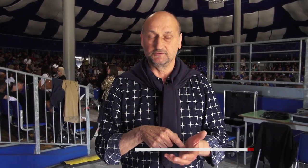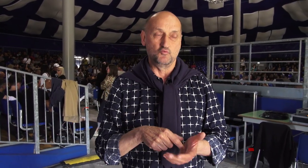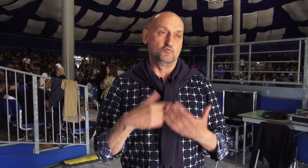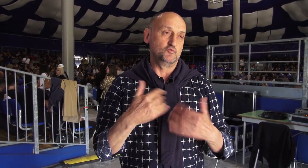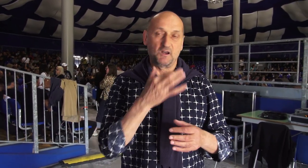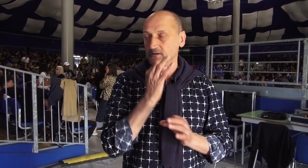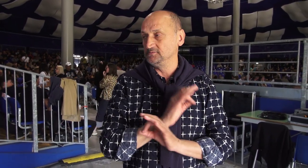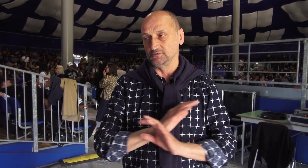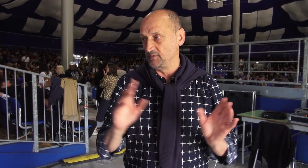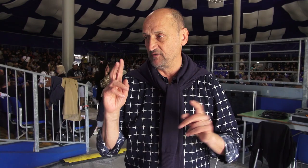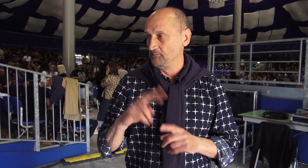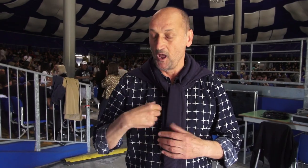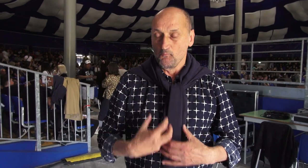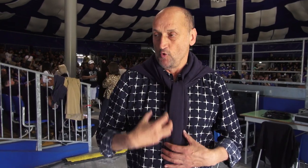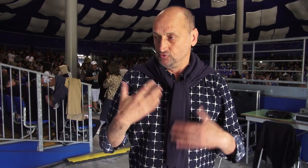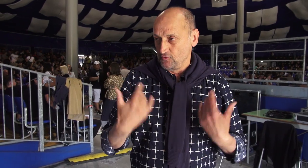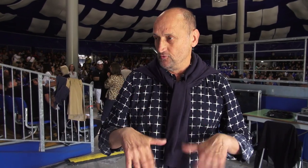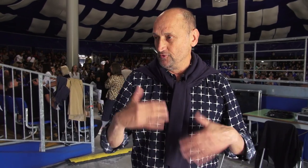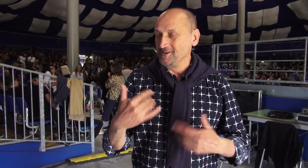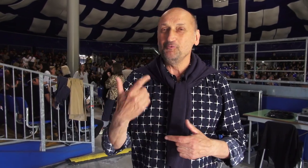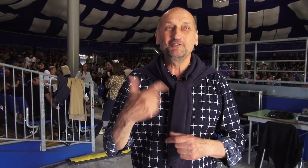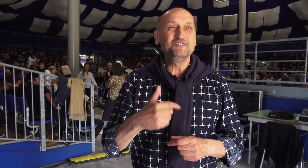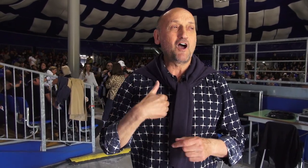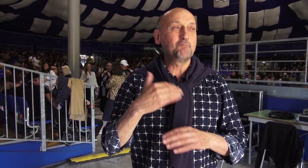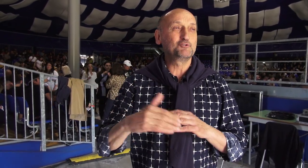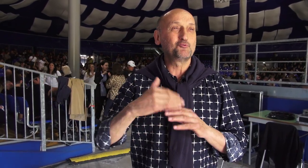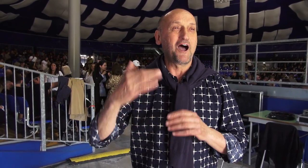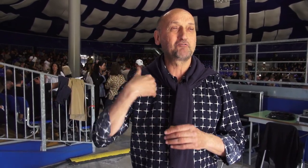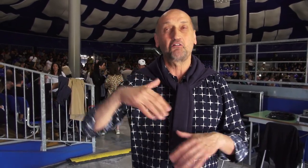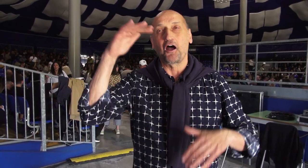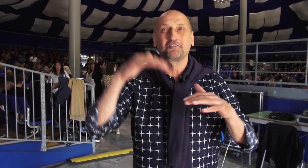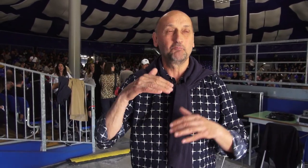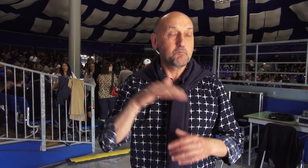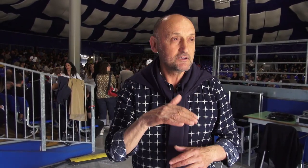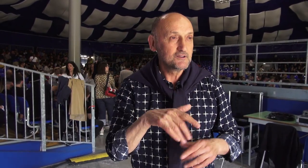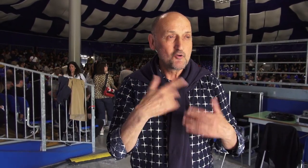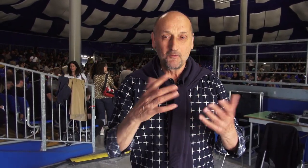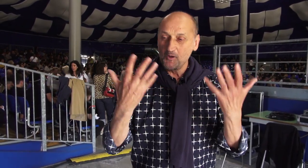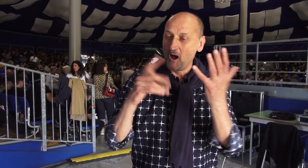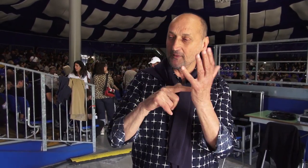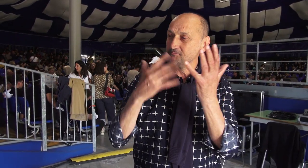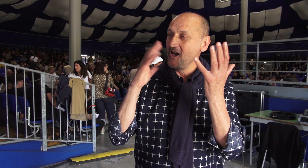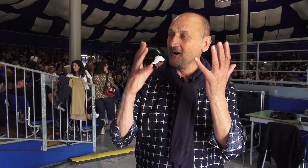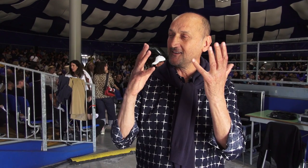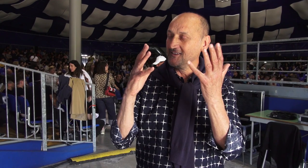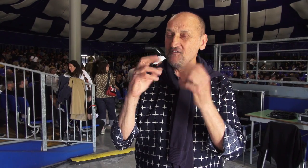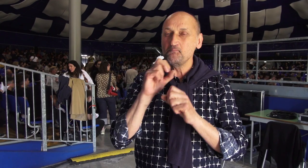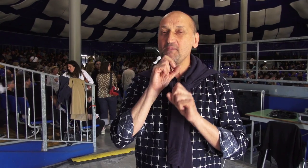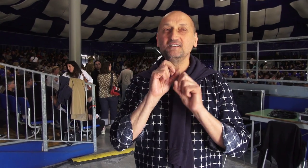dei segni, cantano e uniscono alla voce la lingua dei segni. un'emozione grandissima, perché noi siamo abituati a vedere i